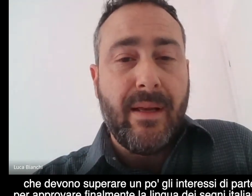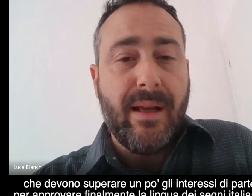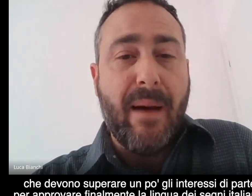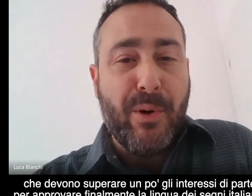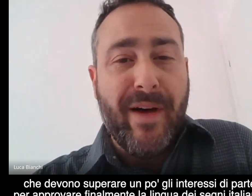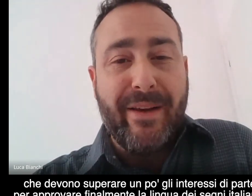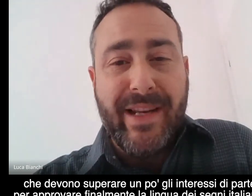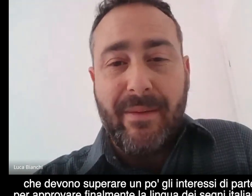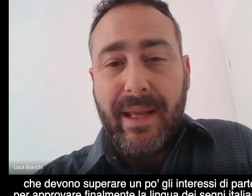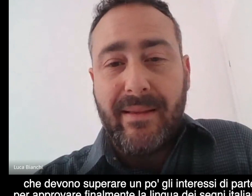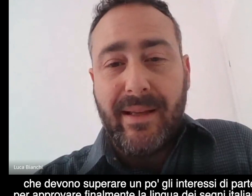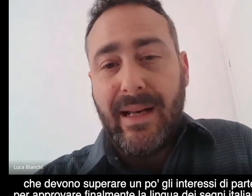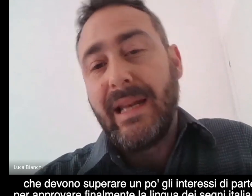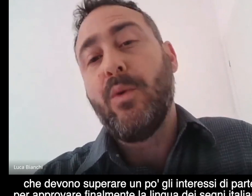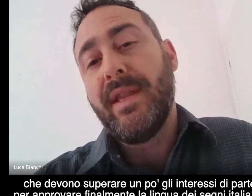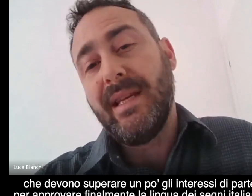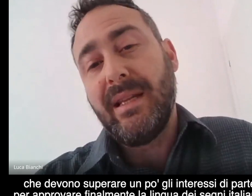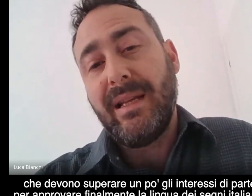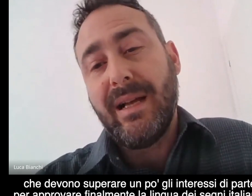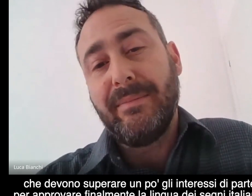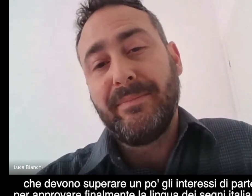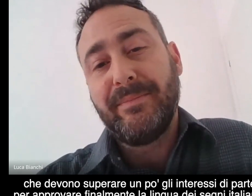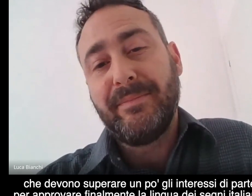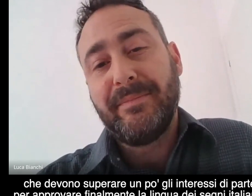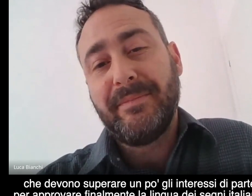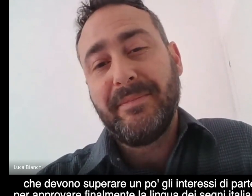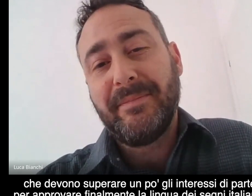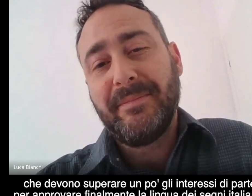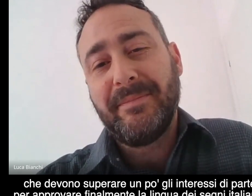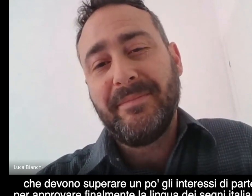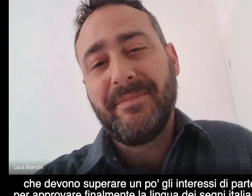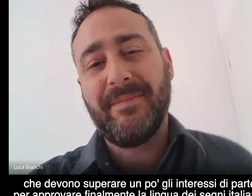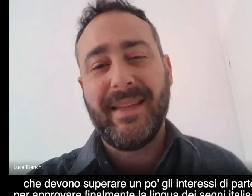approvare finalmente la lingua dei segni italiana grazie